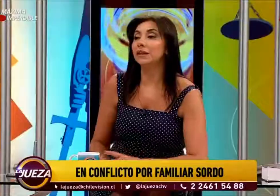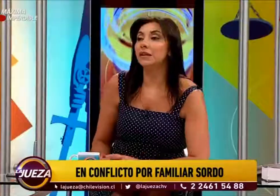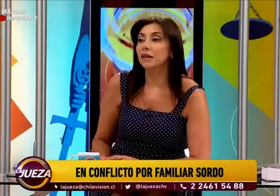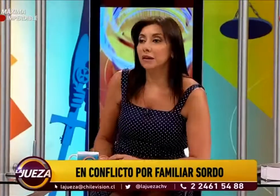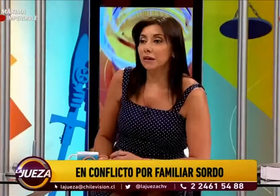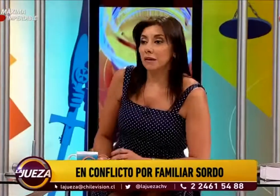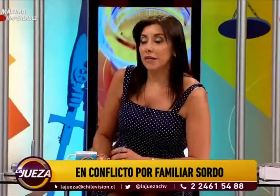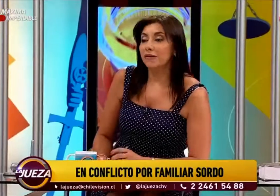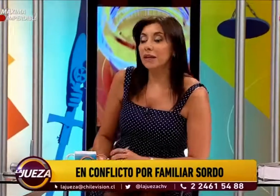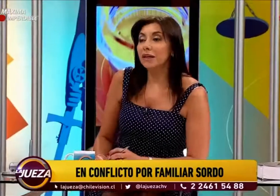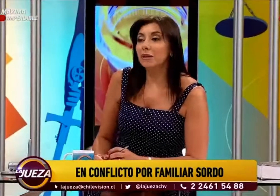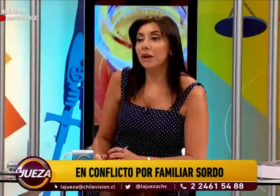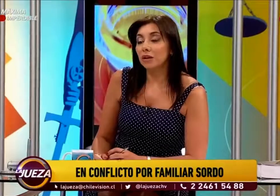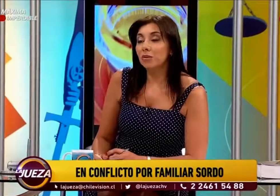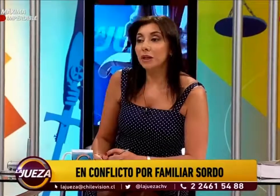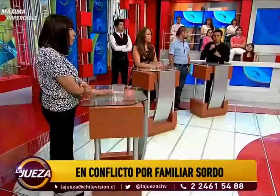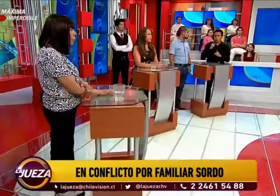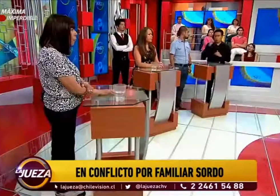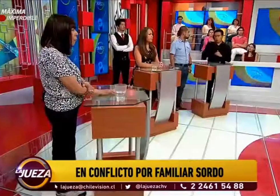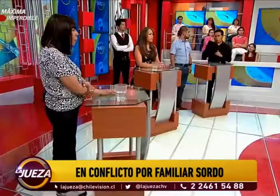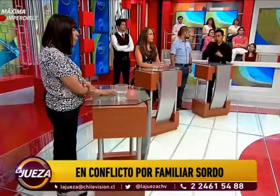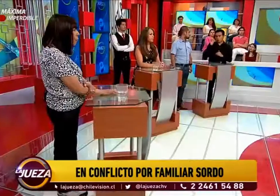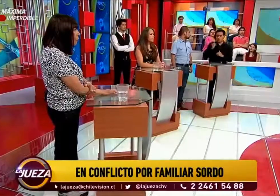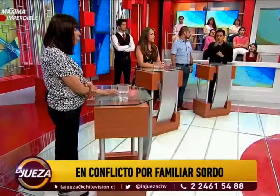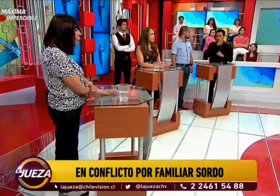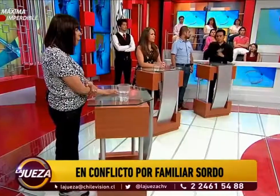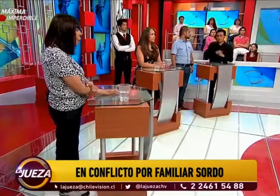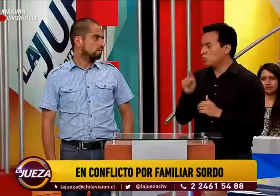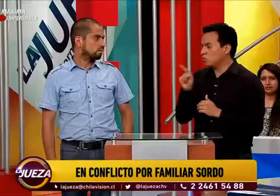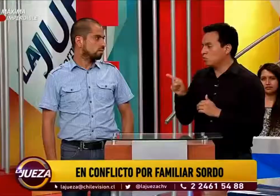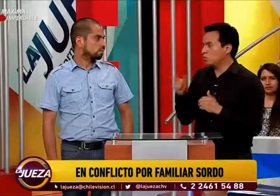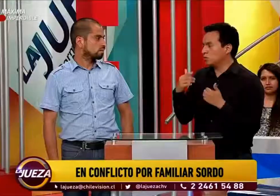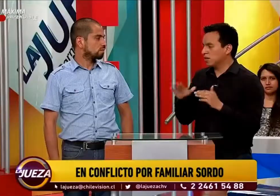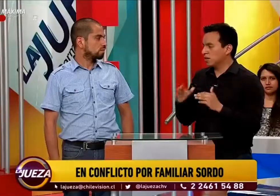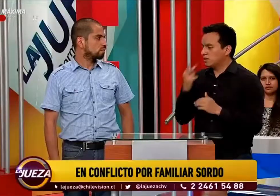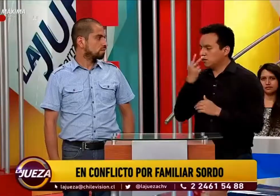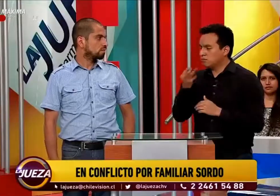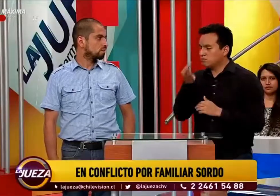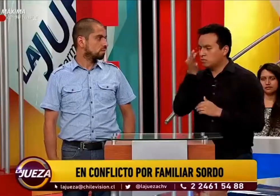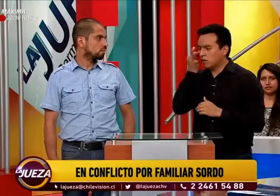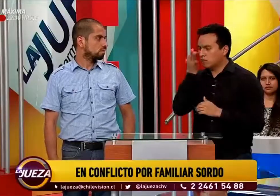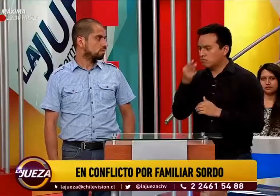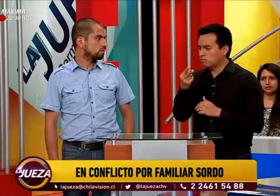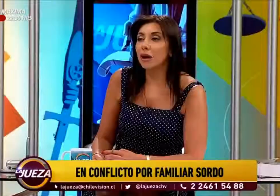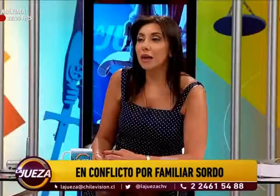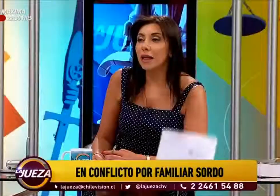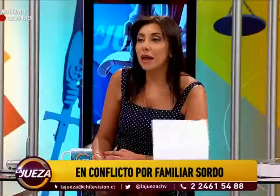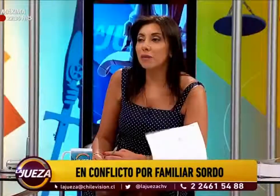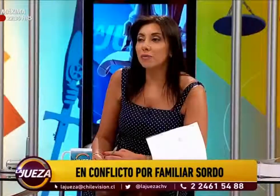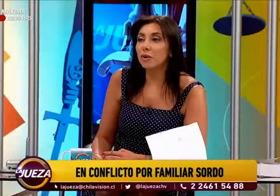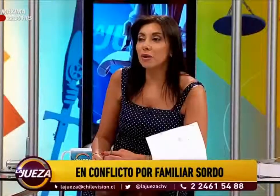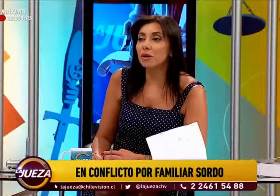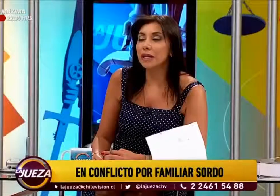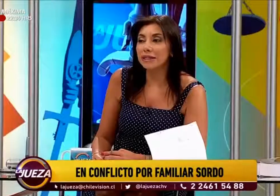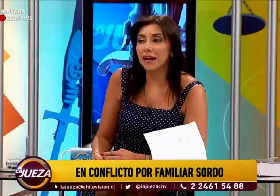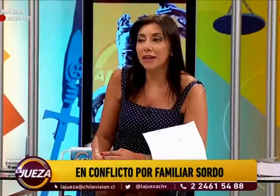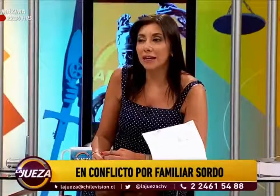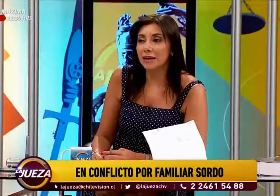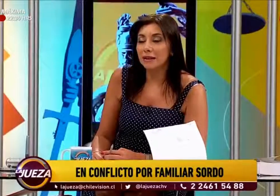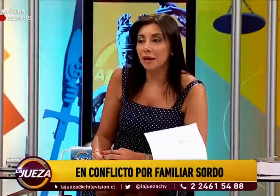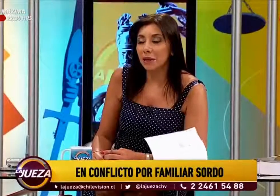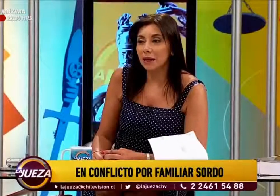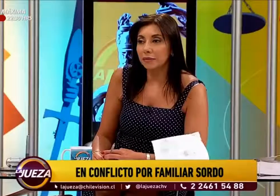interesante saber cuál es tu opinión sobre él y si tú has notado también esta personalidad un poco